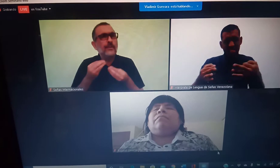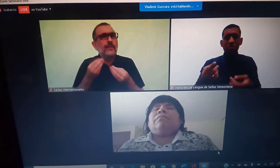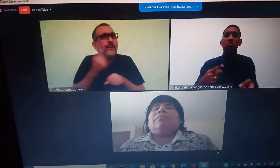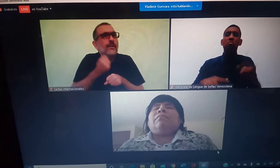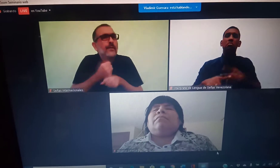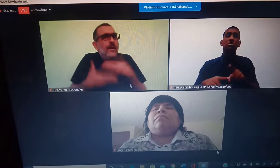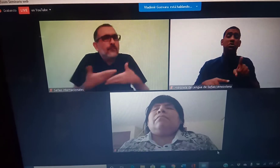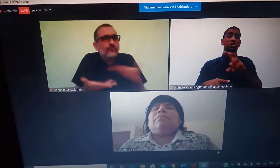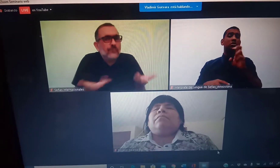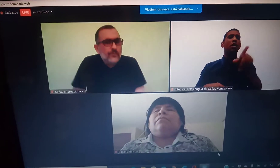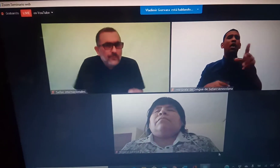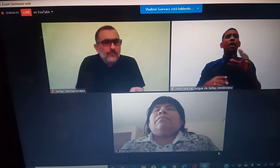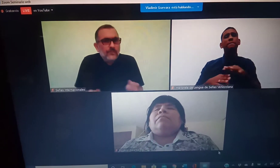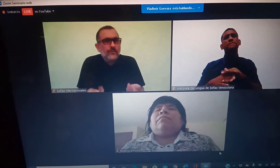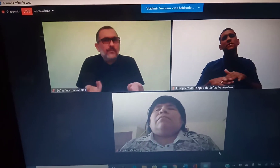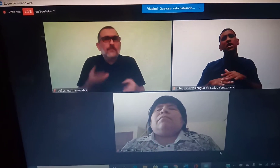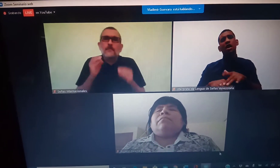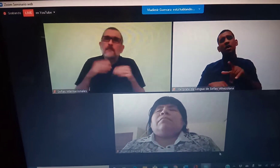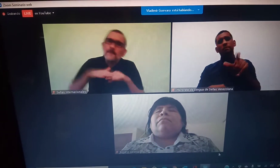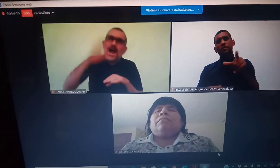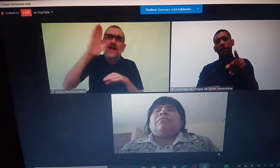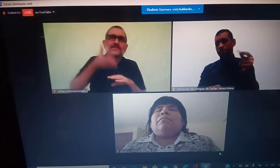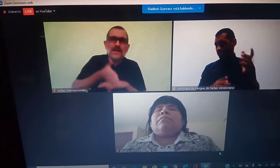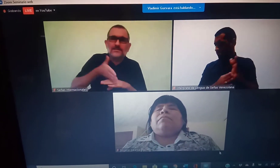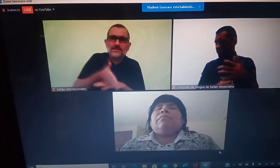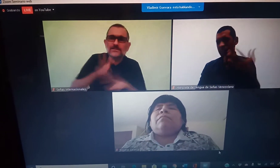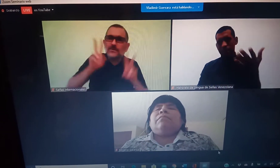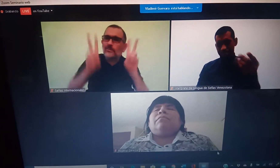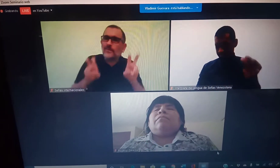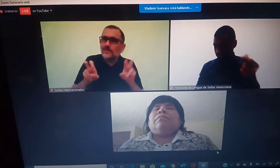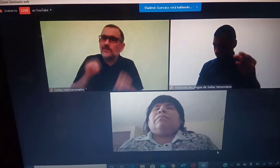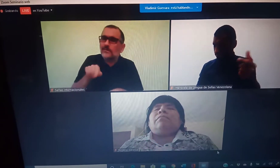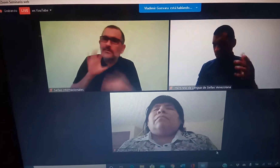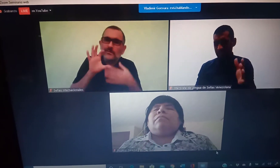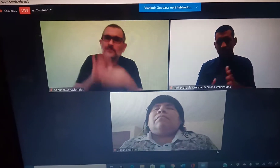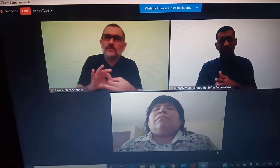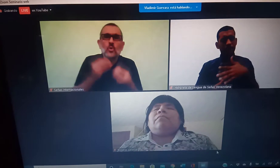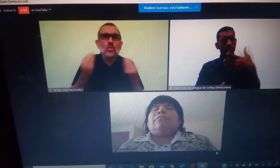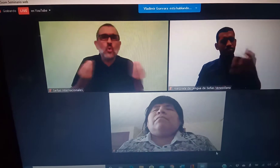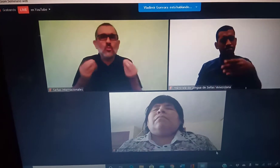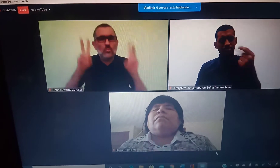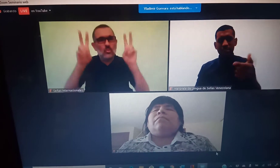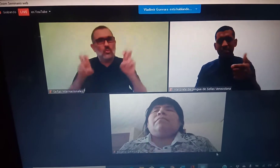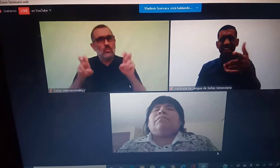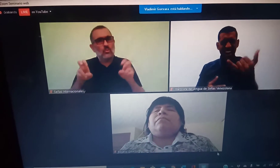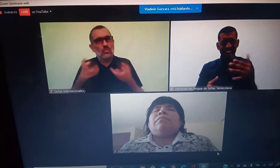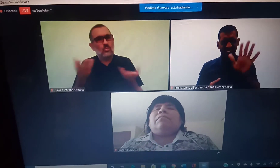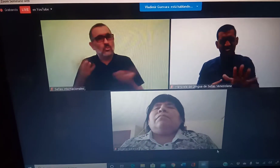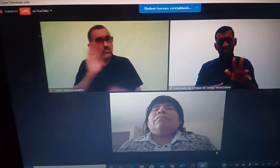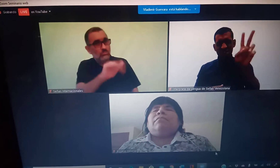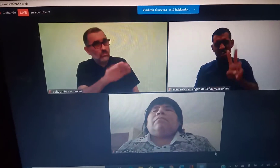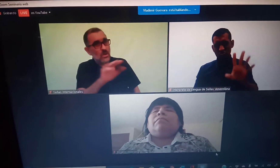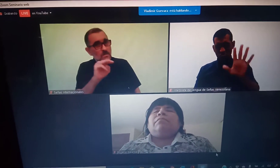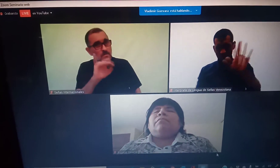cuanto a Miriam, ¿qué están haciendo en Venezuela en este momento?